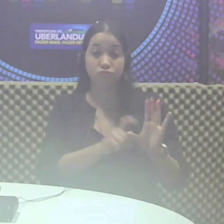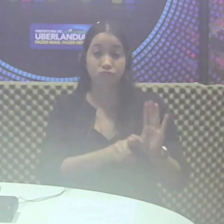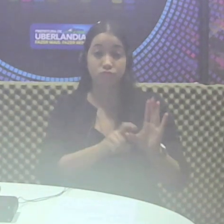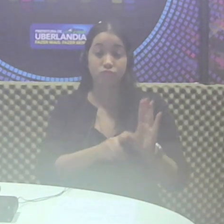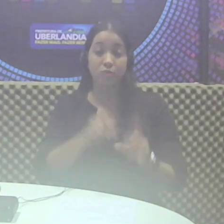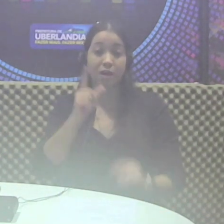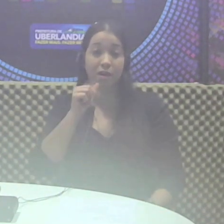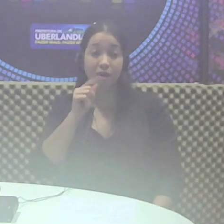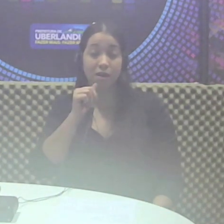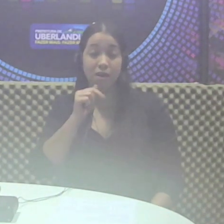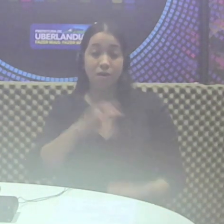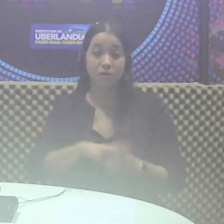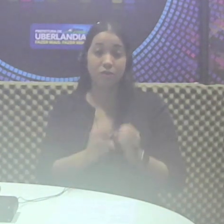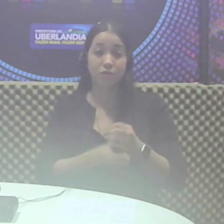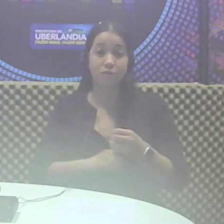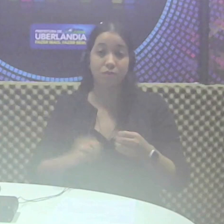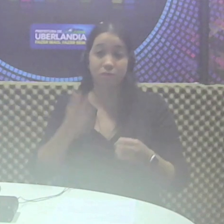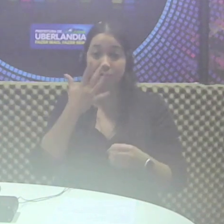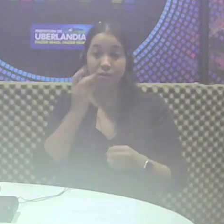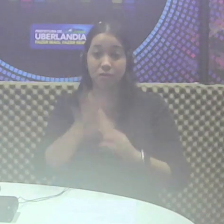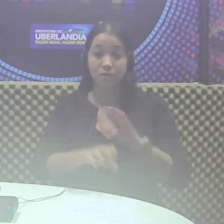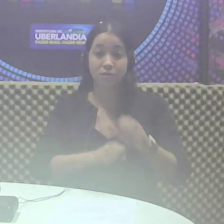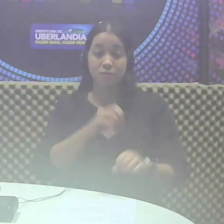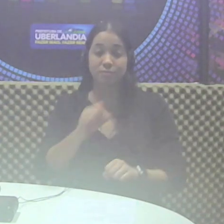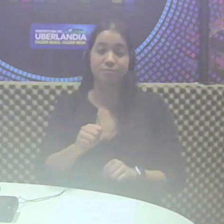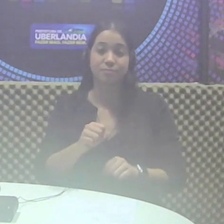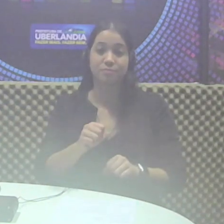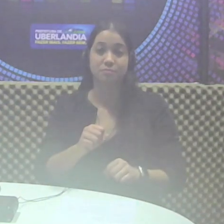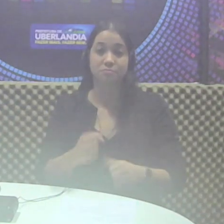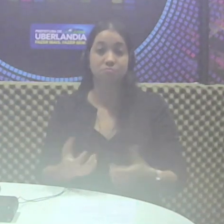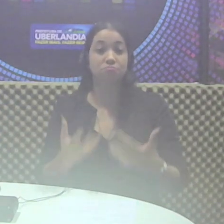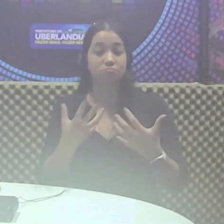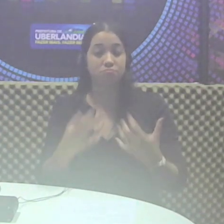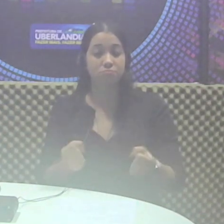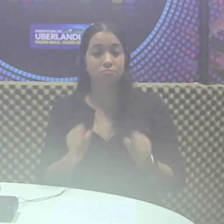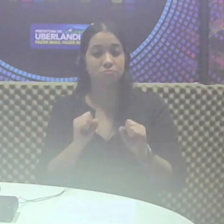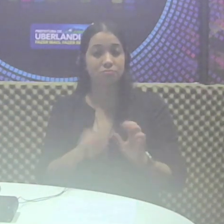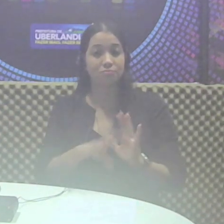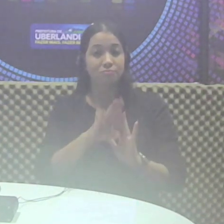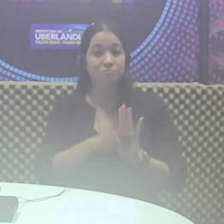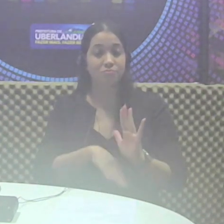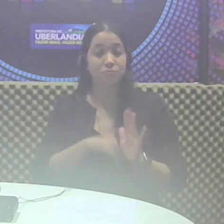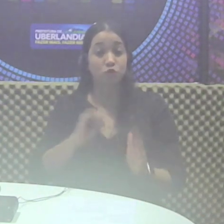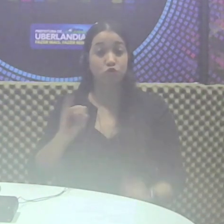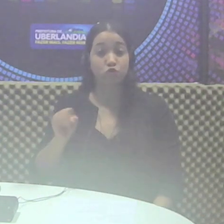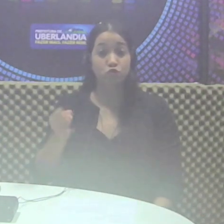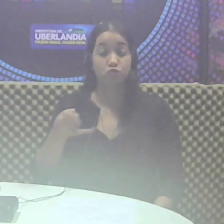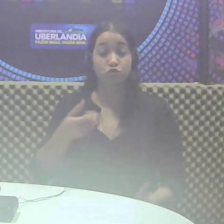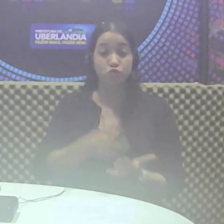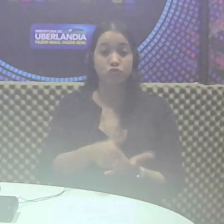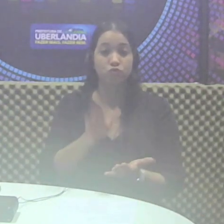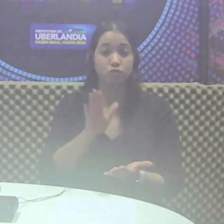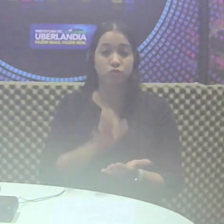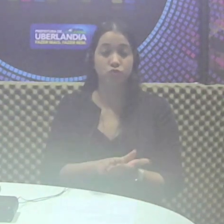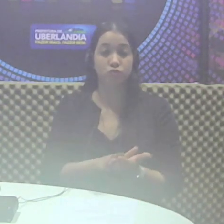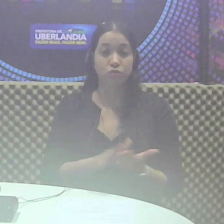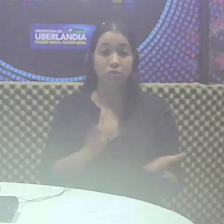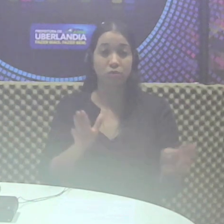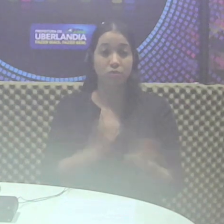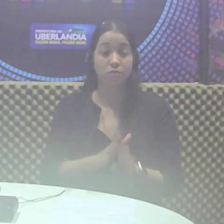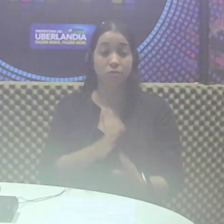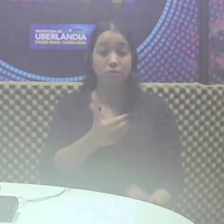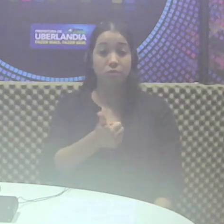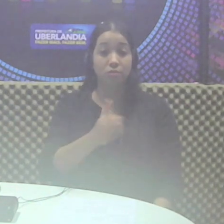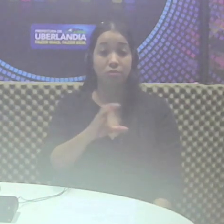água, esgoto e coleta de lixo. Quem adere pode obter descontos sobre juros e multas que chegam a